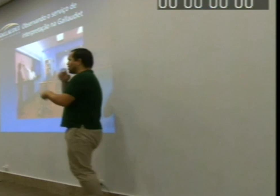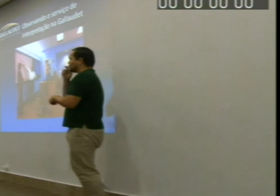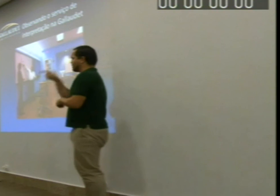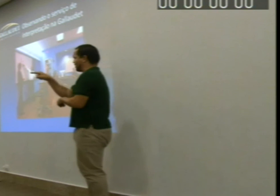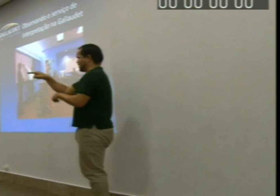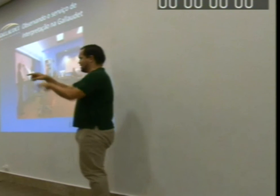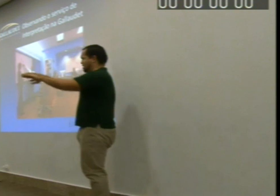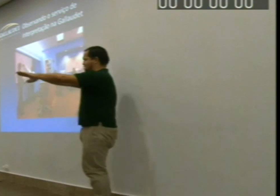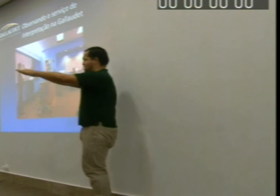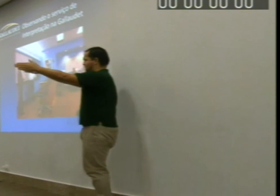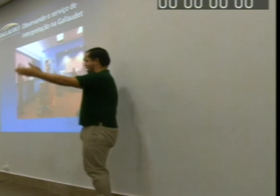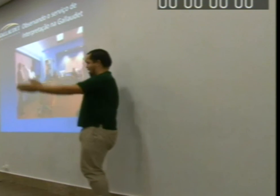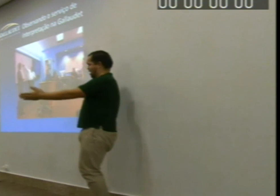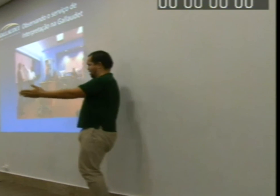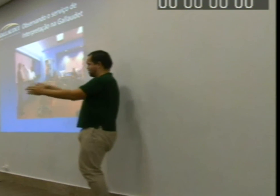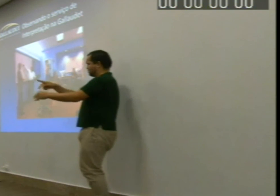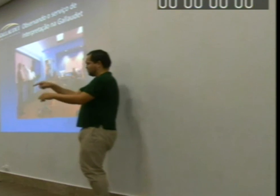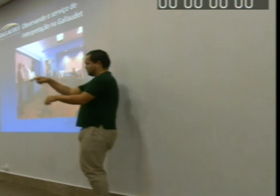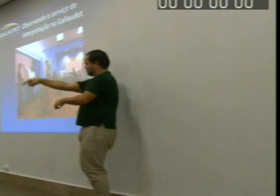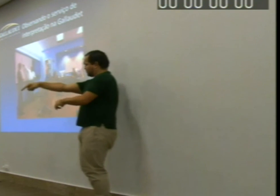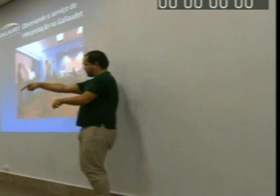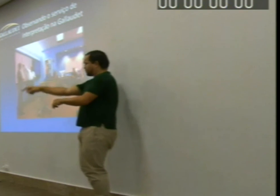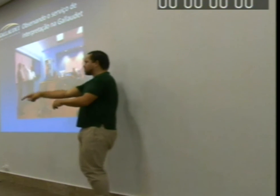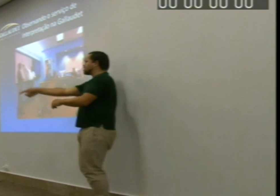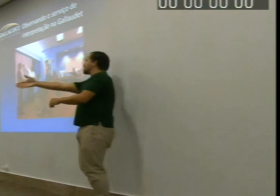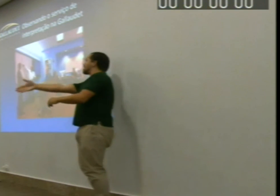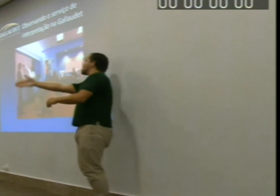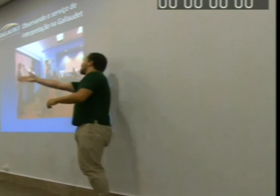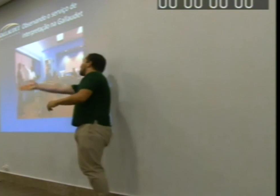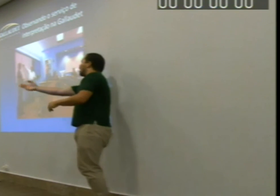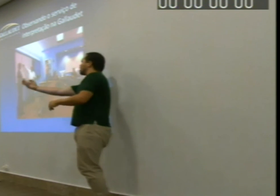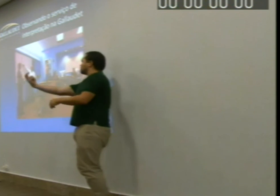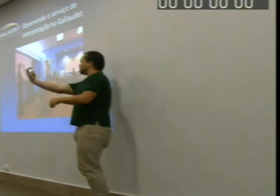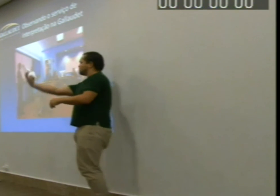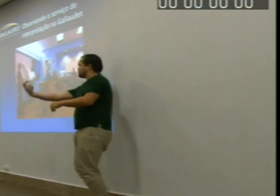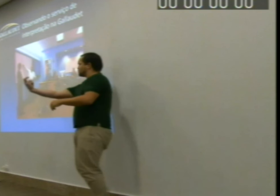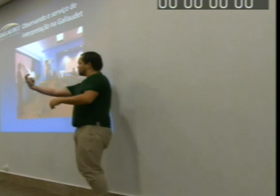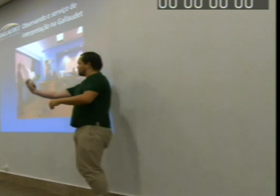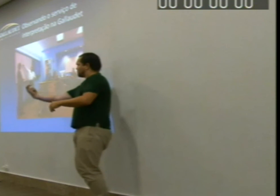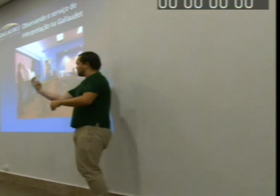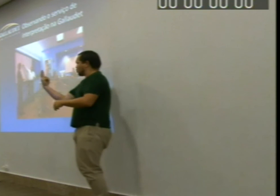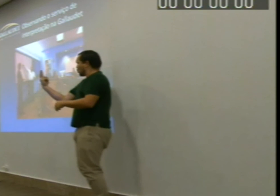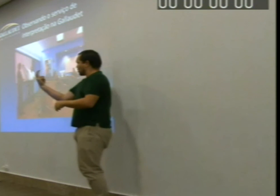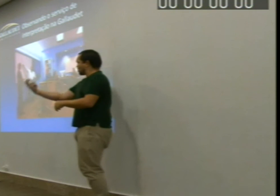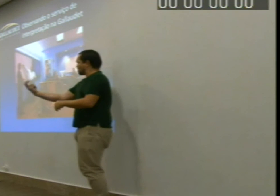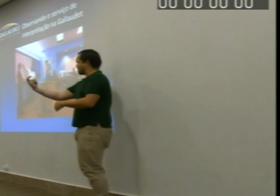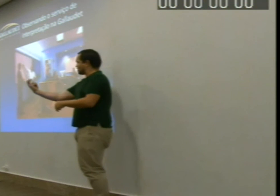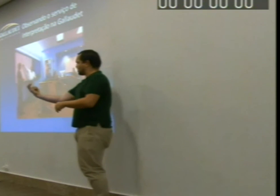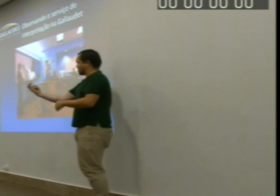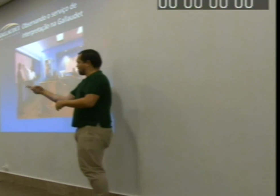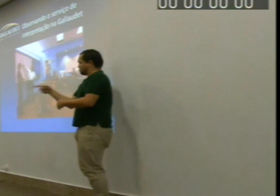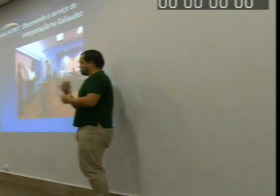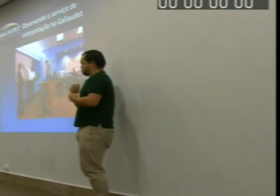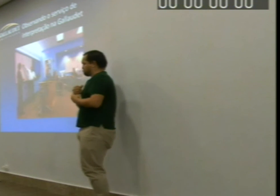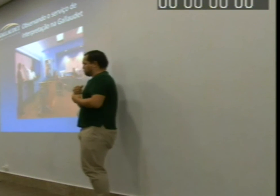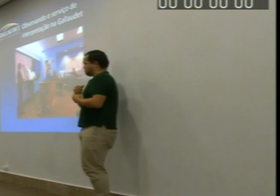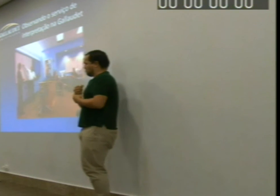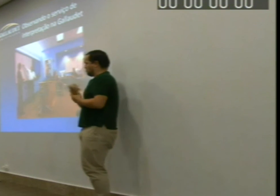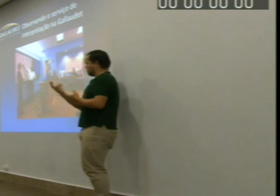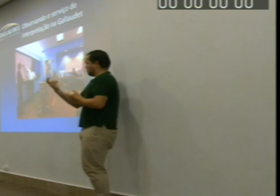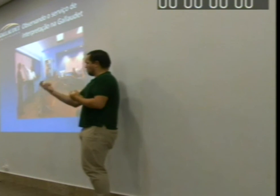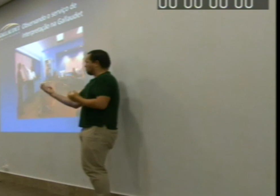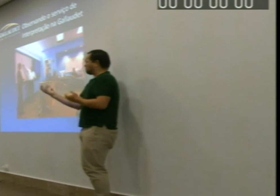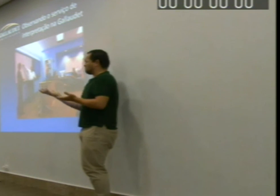chegar eu vi que a mesa do professor era diferente era tinha duas câmeras